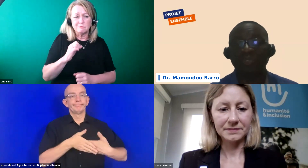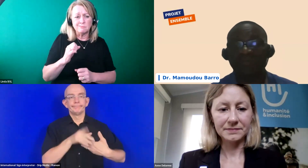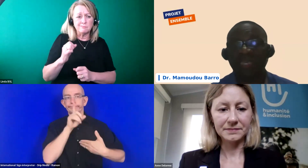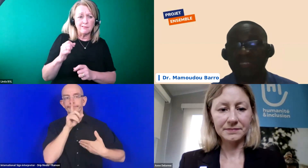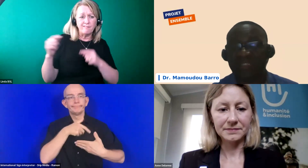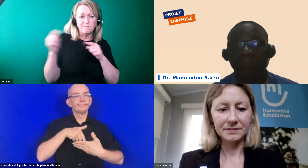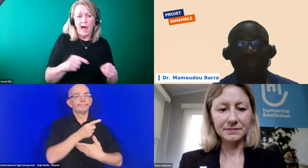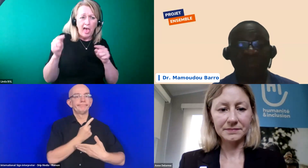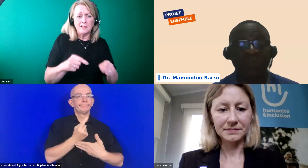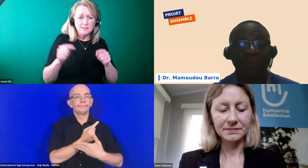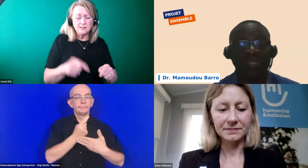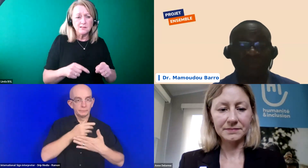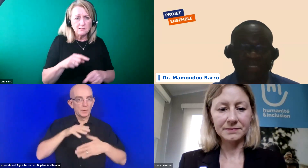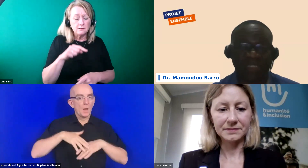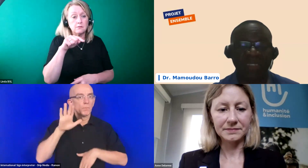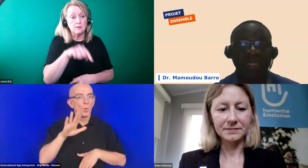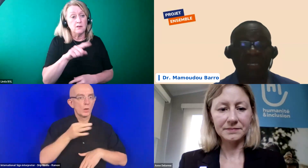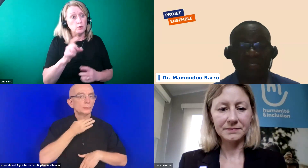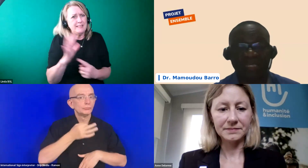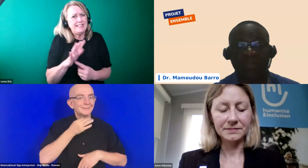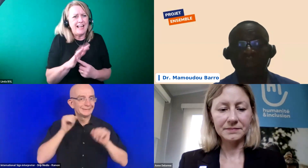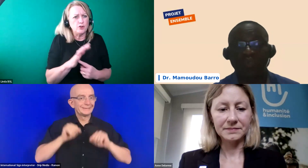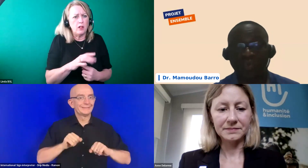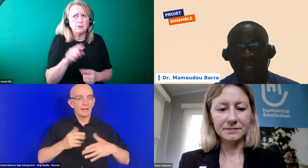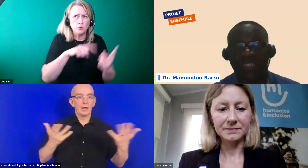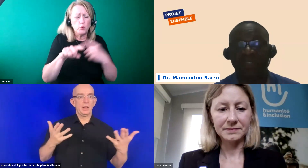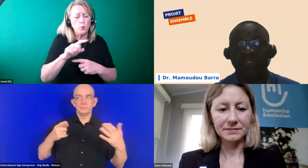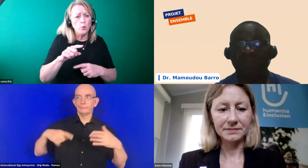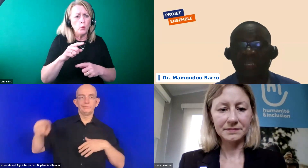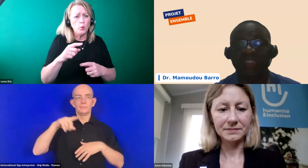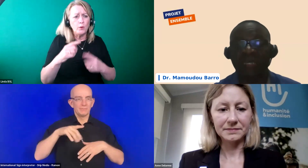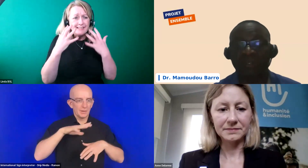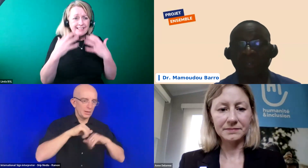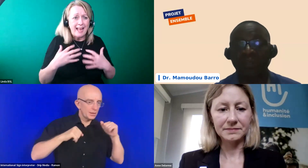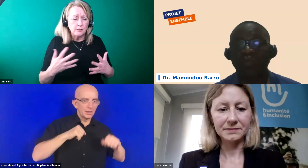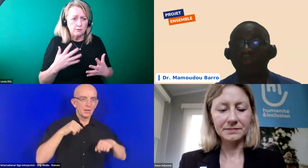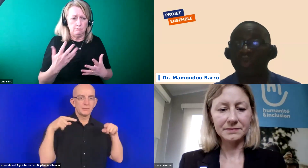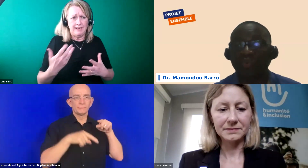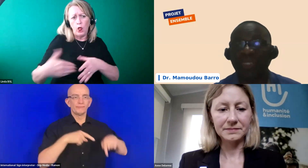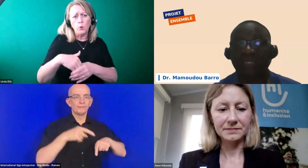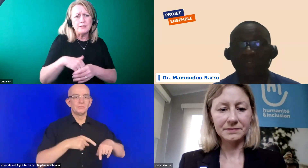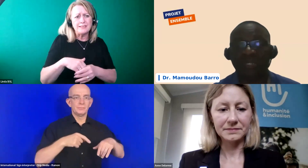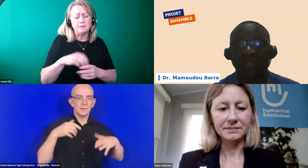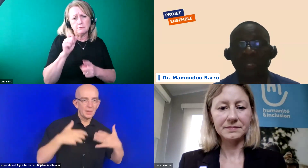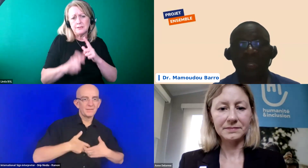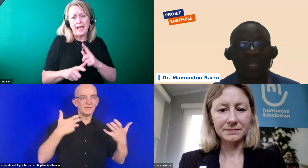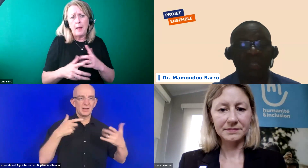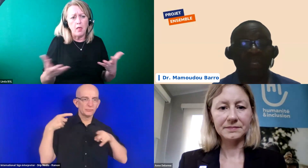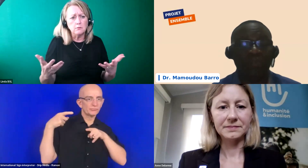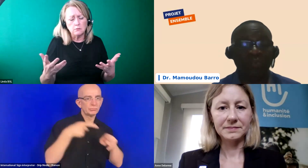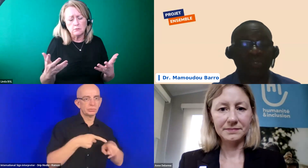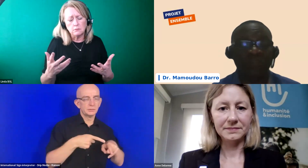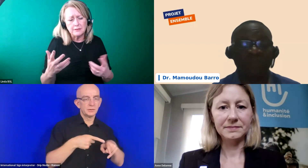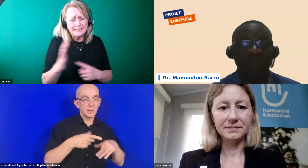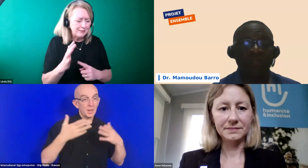et reproductive est essentiel pour permettre aux adolescents, handicapés ou non handicapés, de devenir des acteurs de leurs droits sexuels